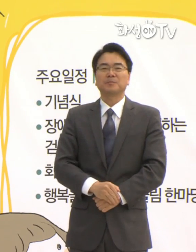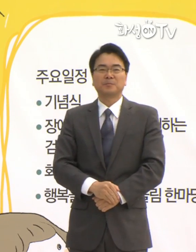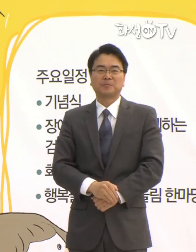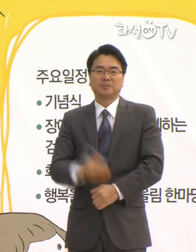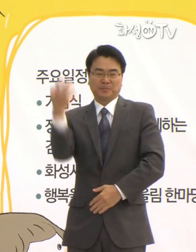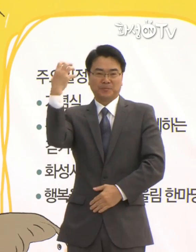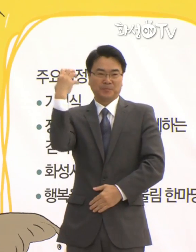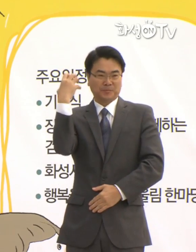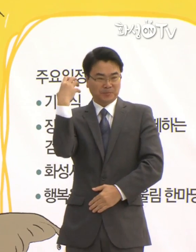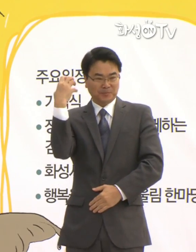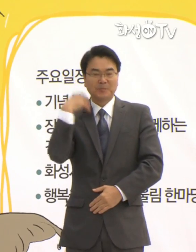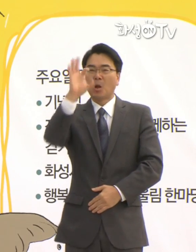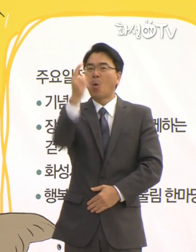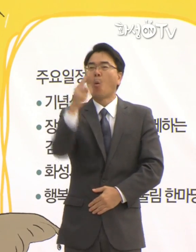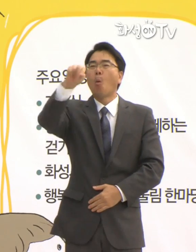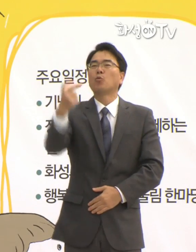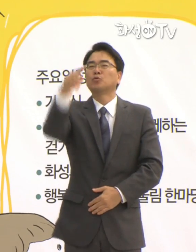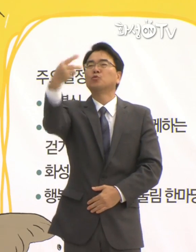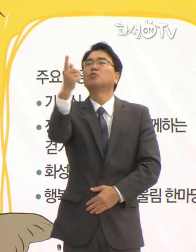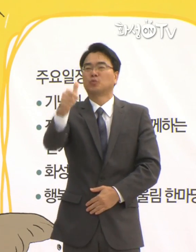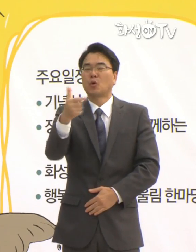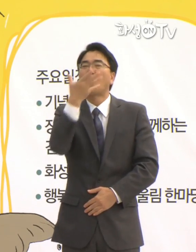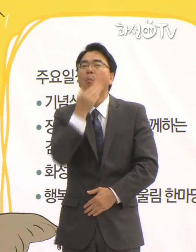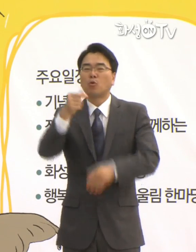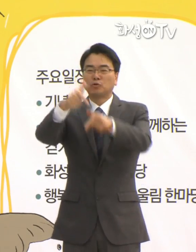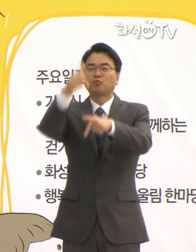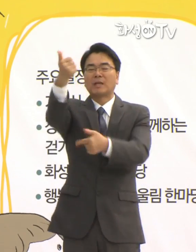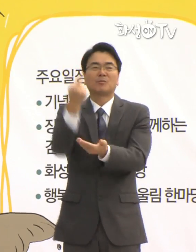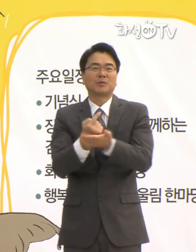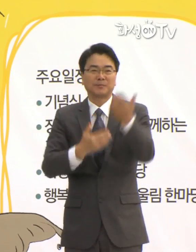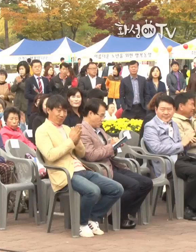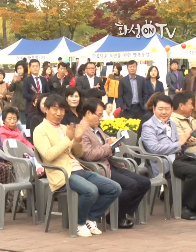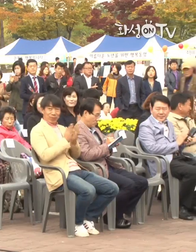사회복지 담당하고 계신 오순록 복지국장님 참석하셨습니다.